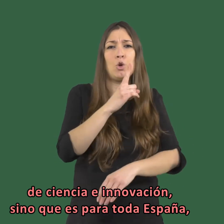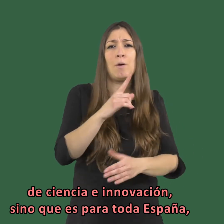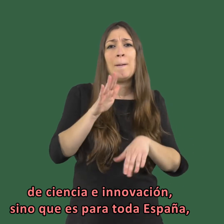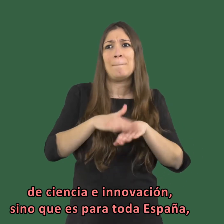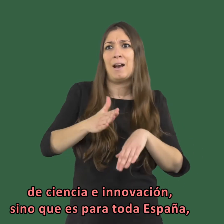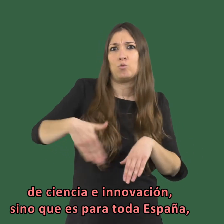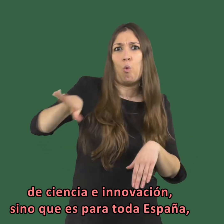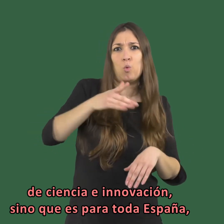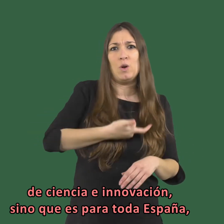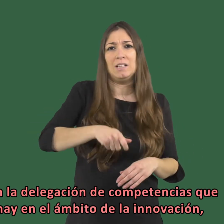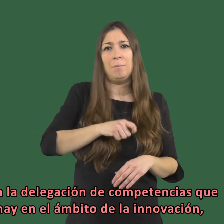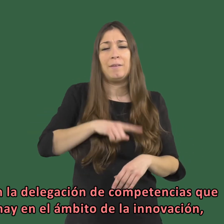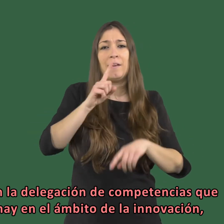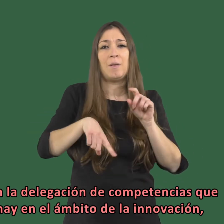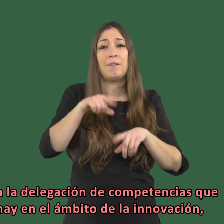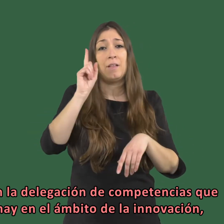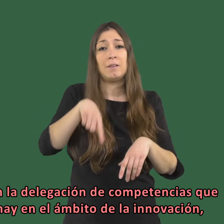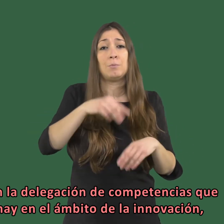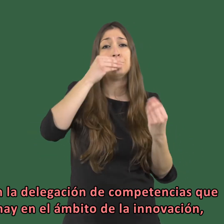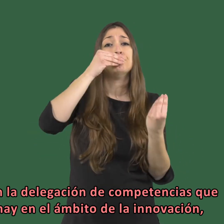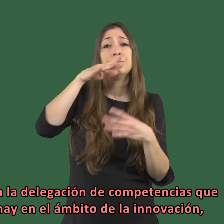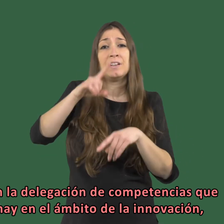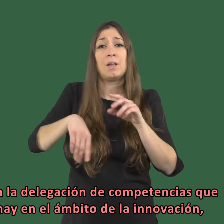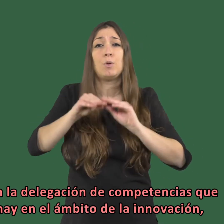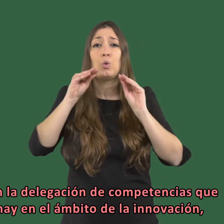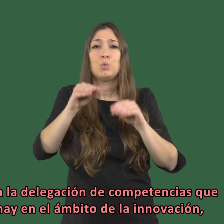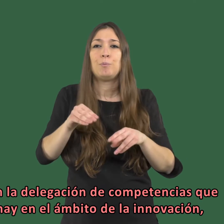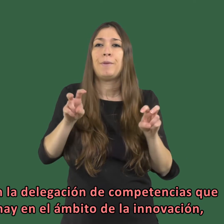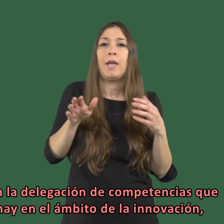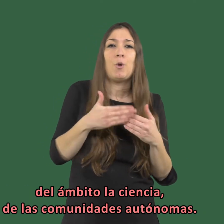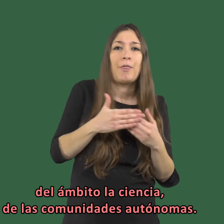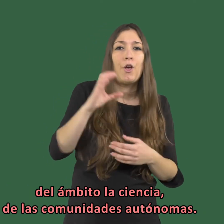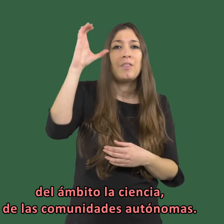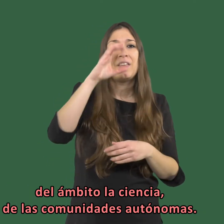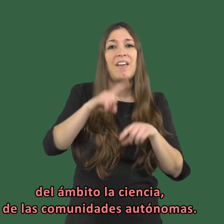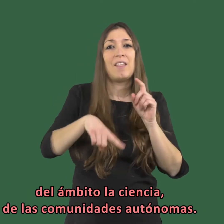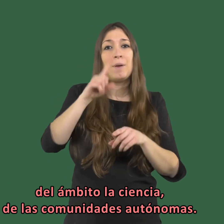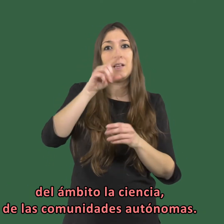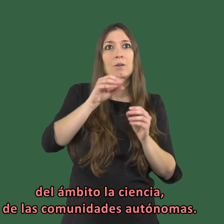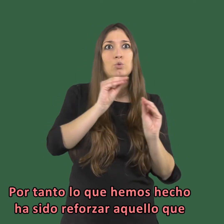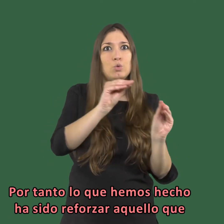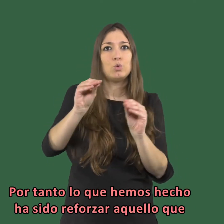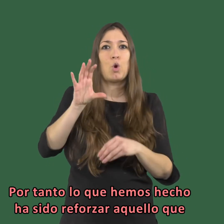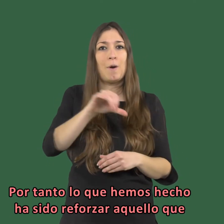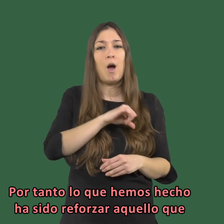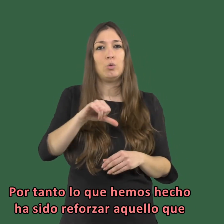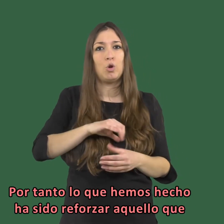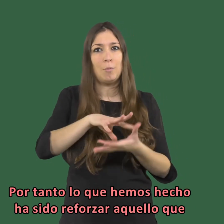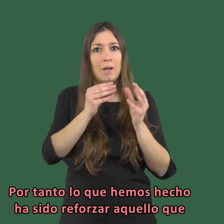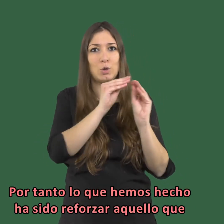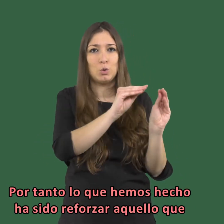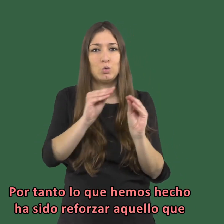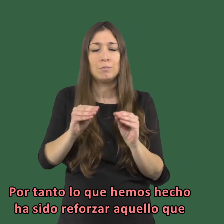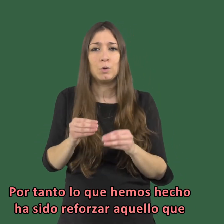para toda España, con la delegación de competencias que hay en el ámbito de la innovación, en el ámbito de la ciencia, en las comunidades autónomas. Por tanto, lo que hemos hecho ha